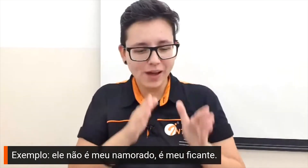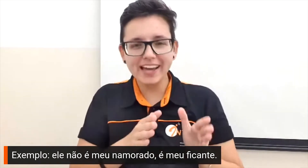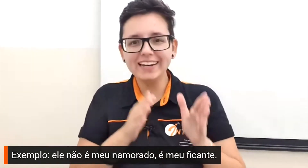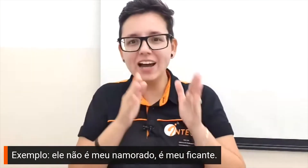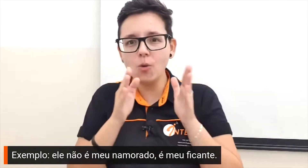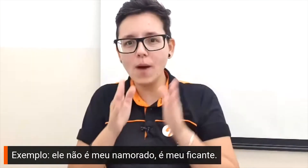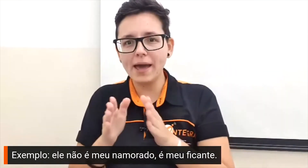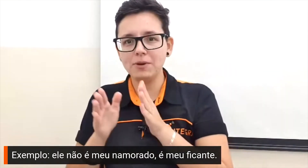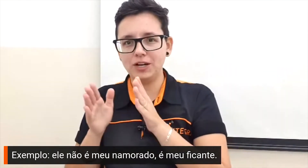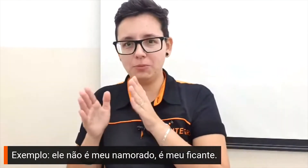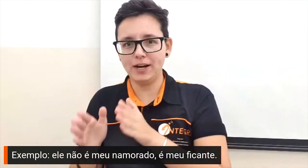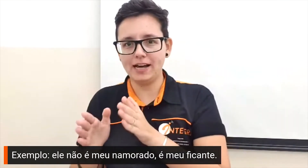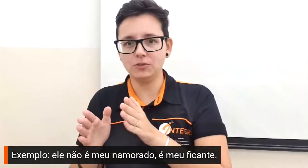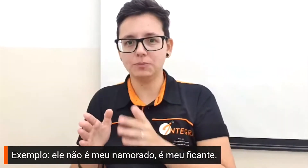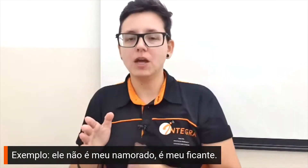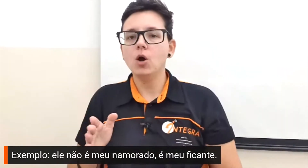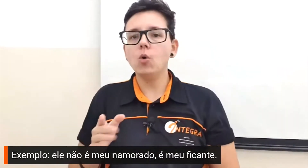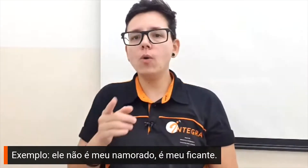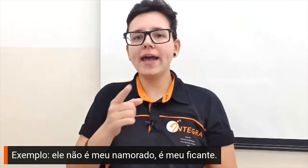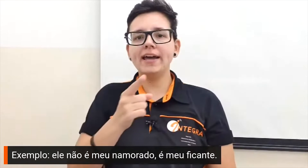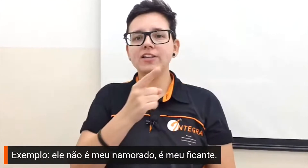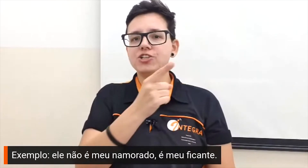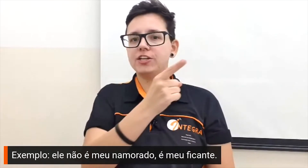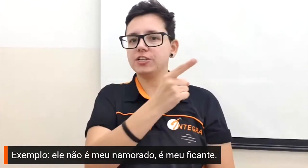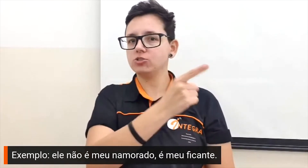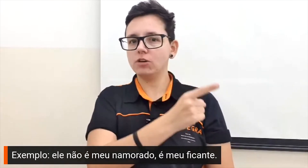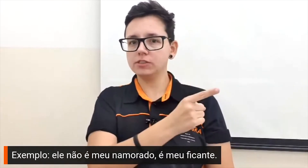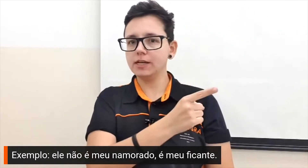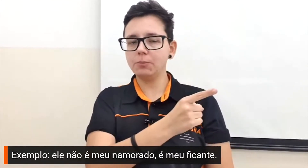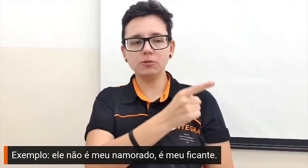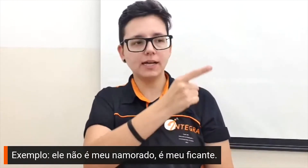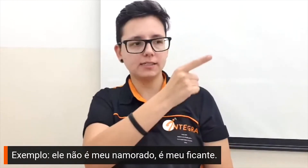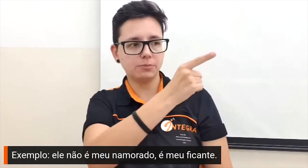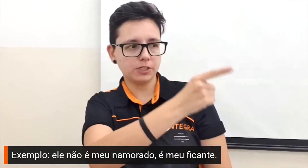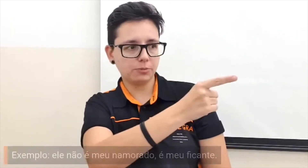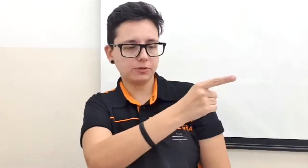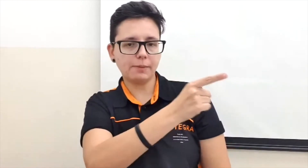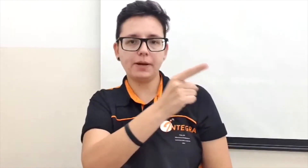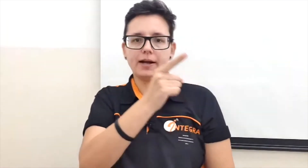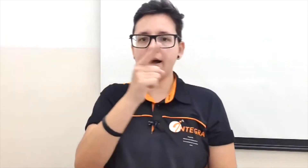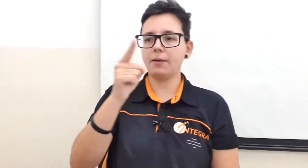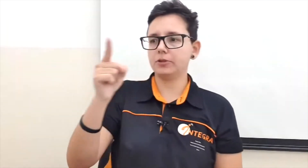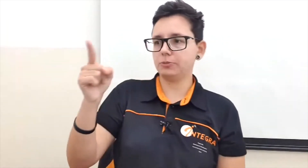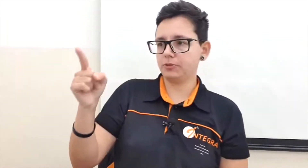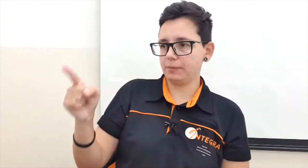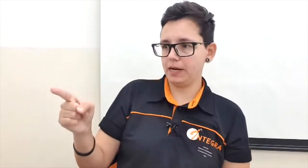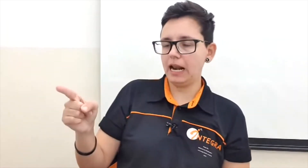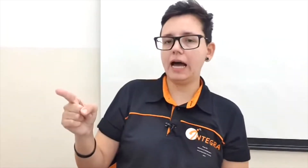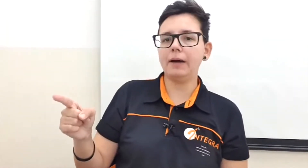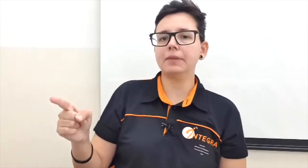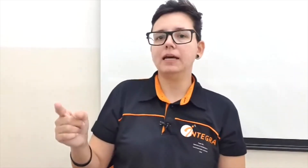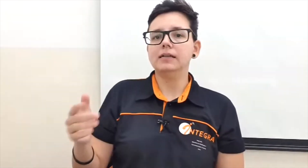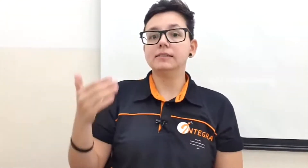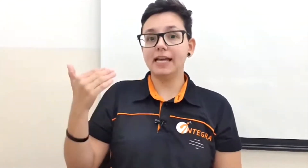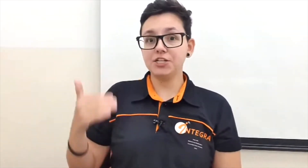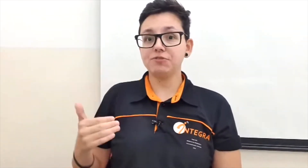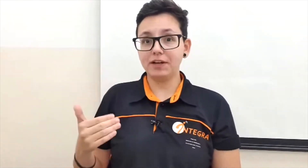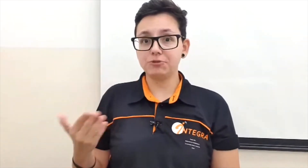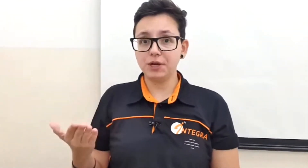ele não é meu namorado? O ele, gente, é só você apontar. Você pode apontar para cá, pode apontar para lá. Se ele estiver do teu